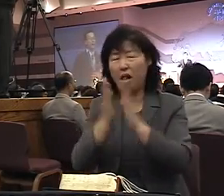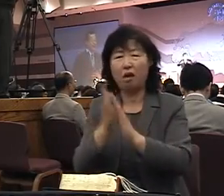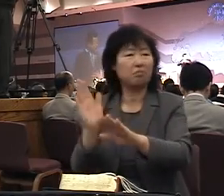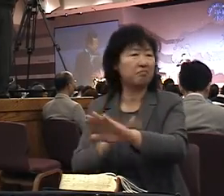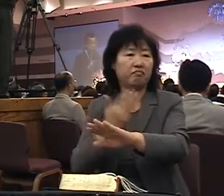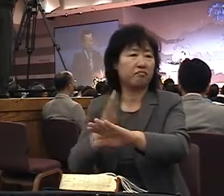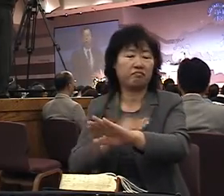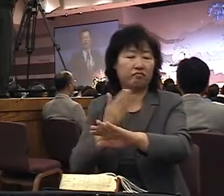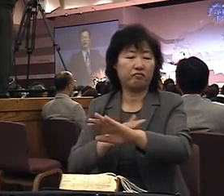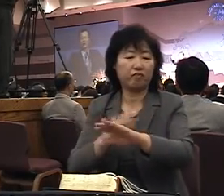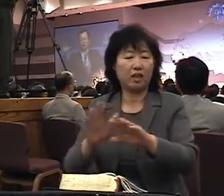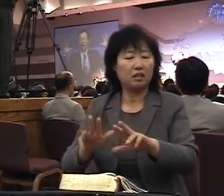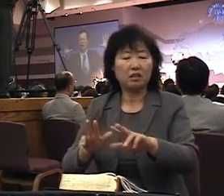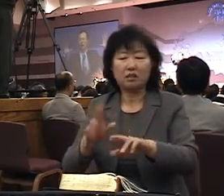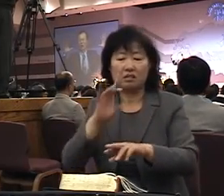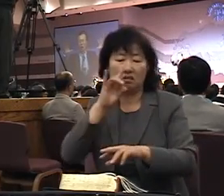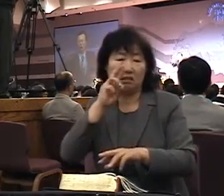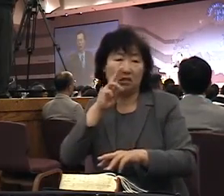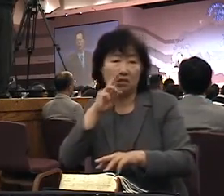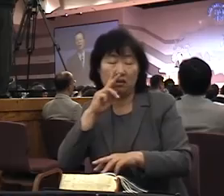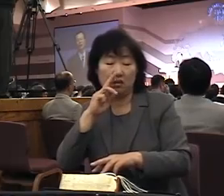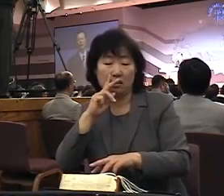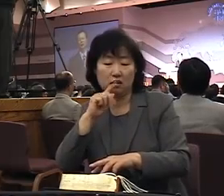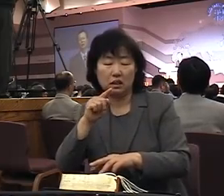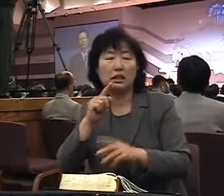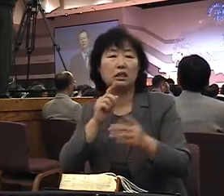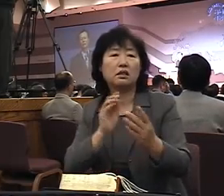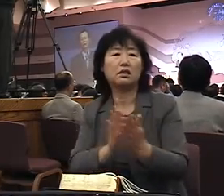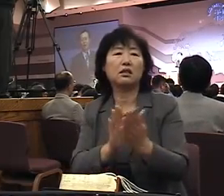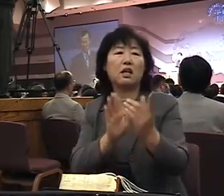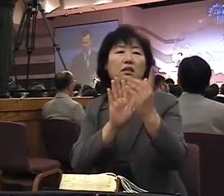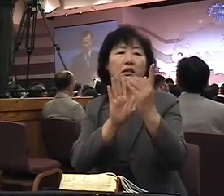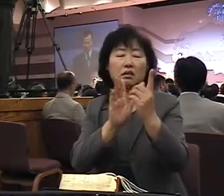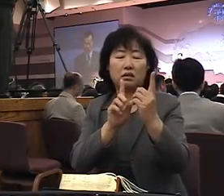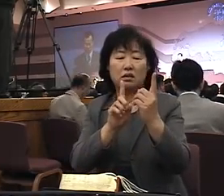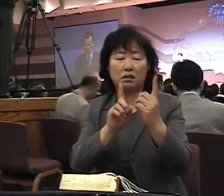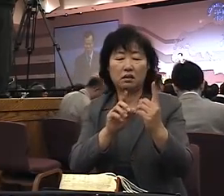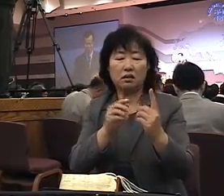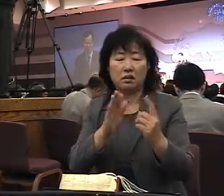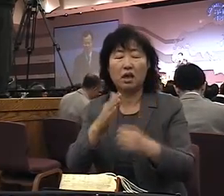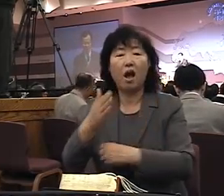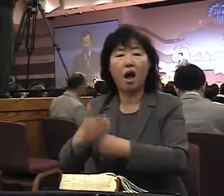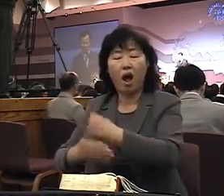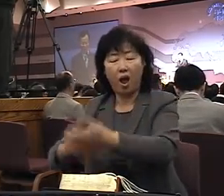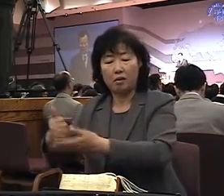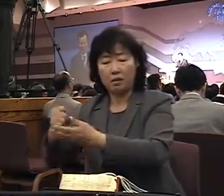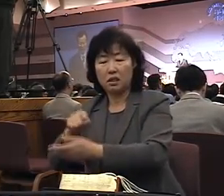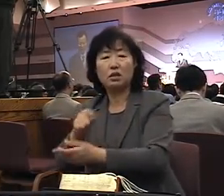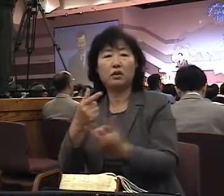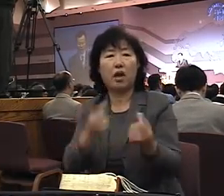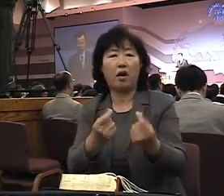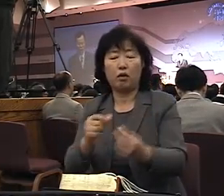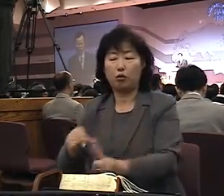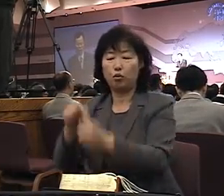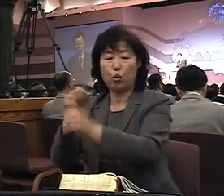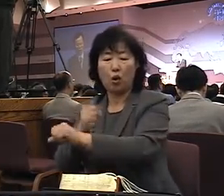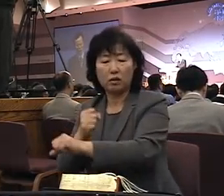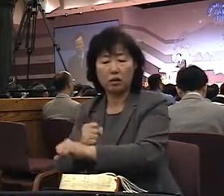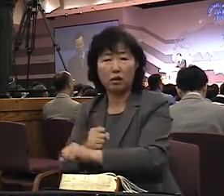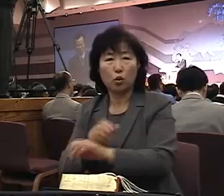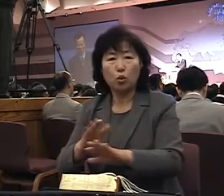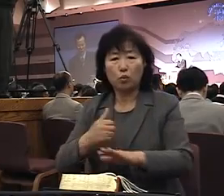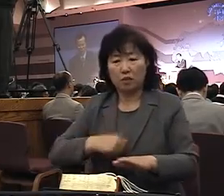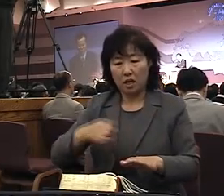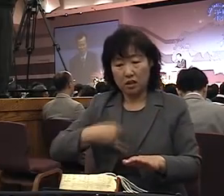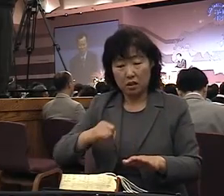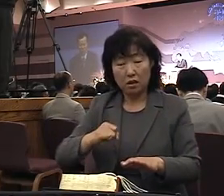글렀어. 이제는 틀렸다는 그러한 대상들 하나님께서 이렇게 구속하신다는 겁니다. 요사이 자녀들